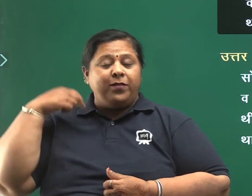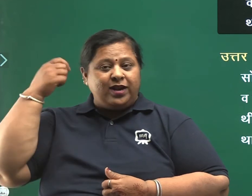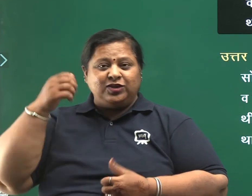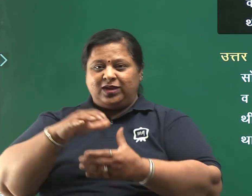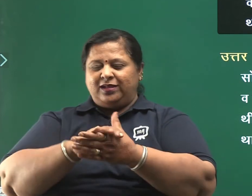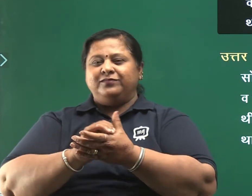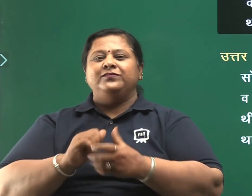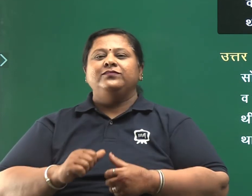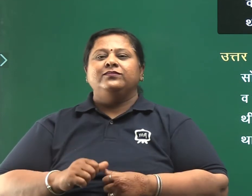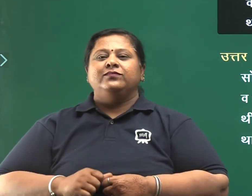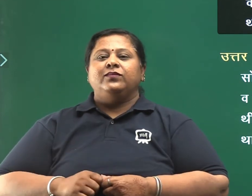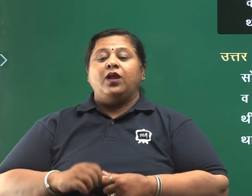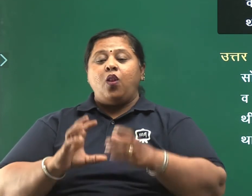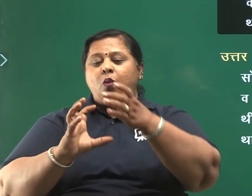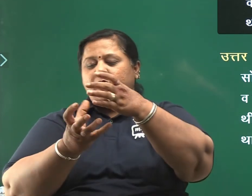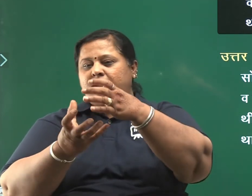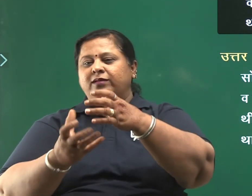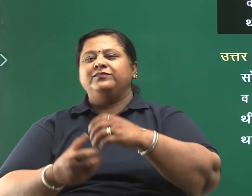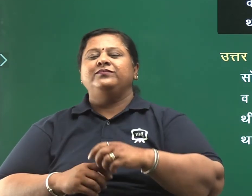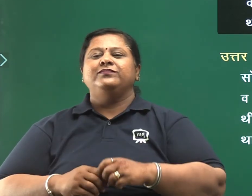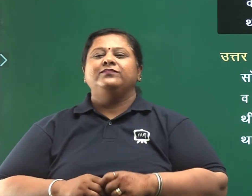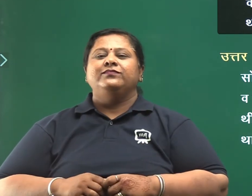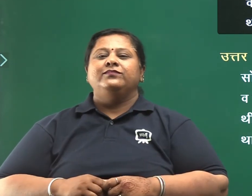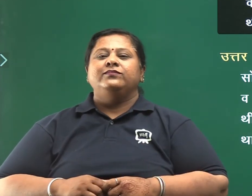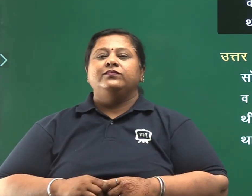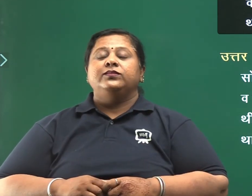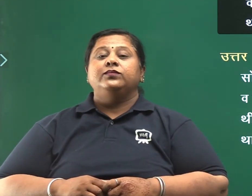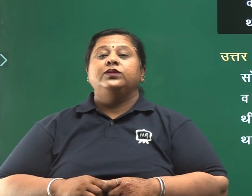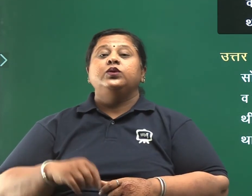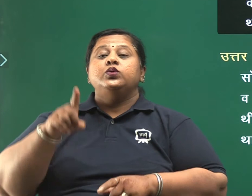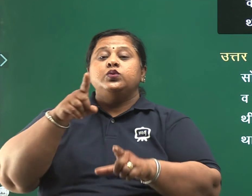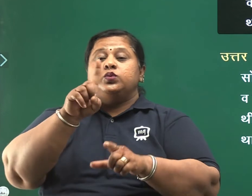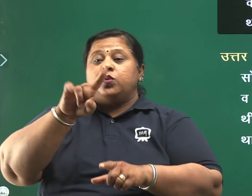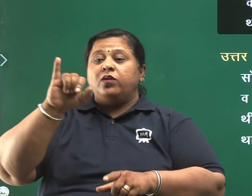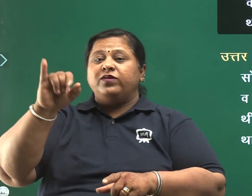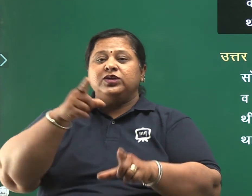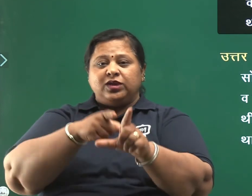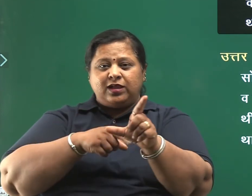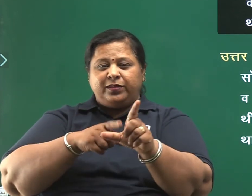ने लोटा 16वीं शताब्दी का